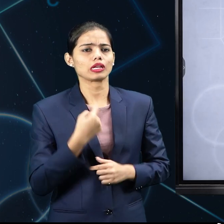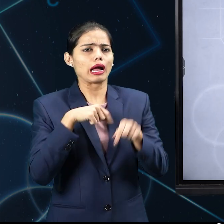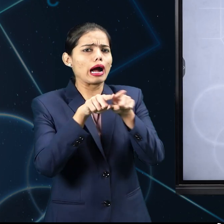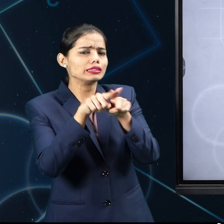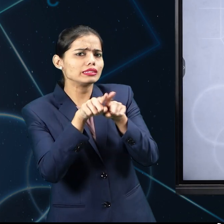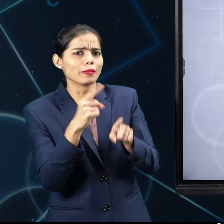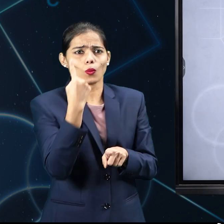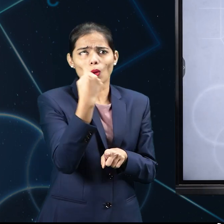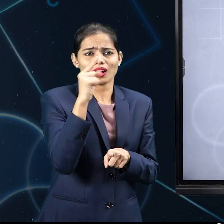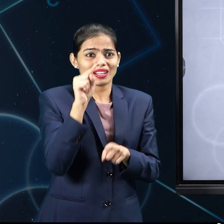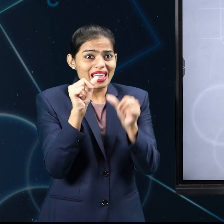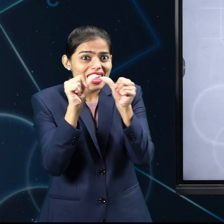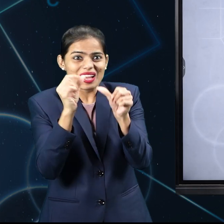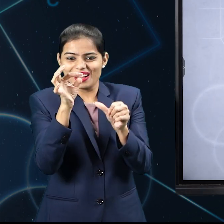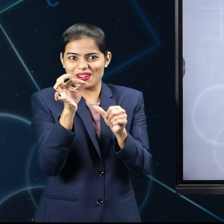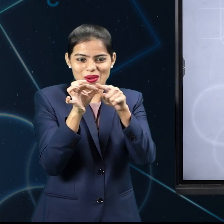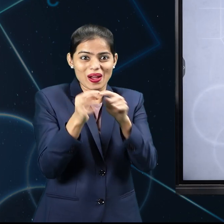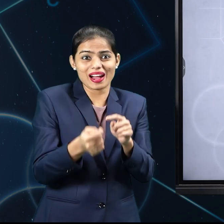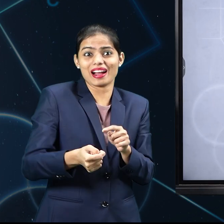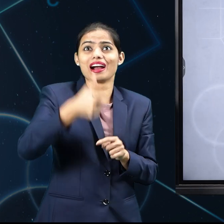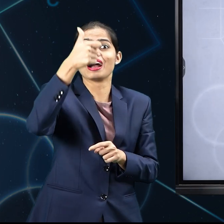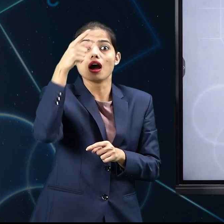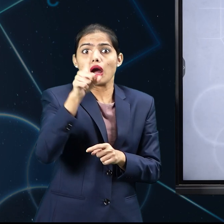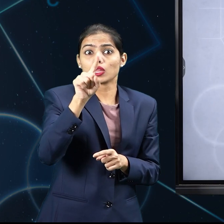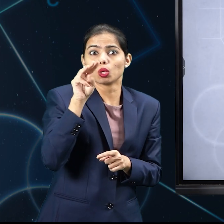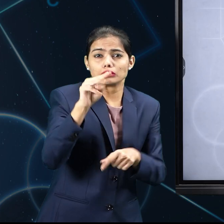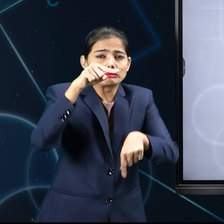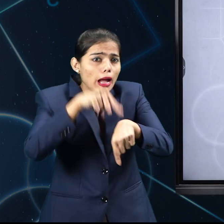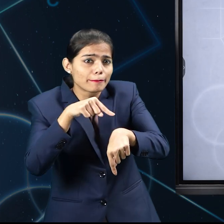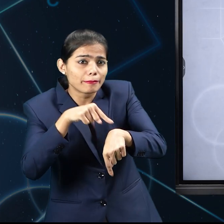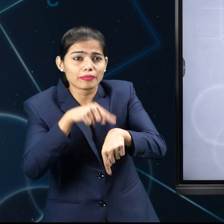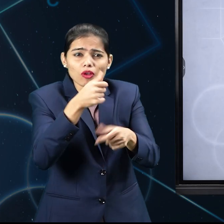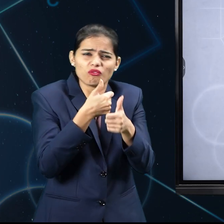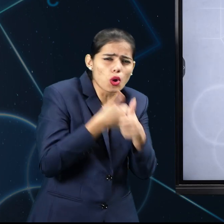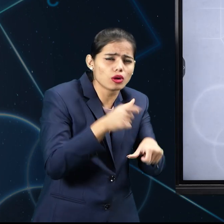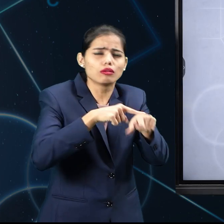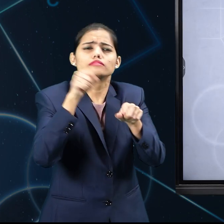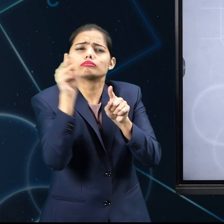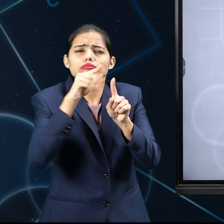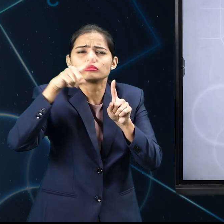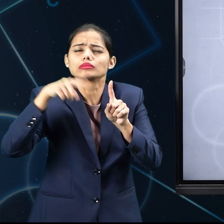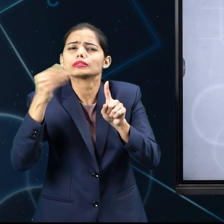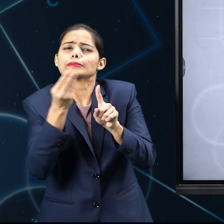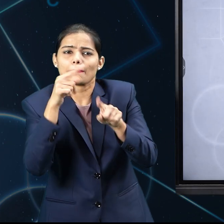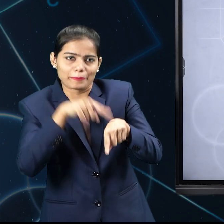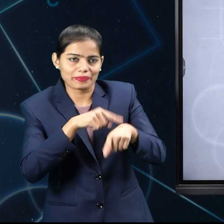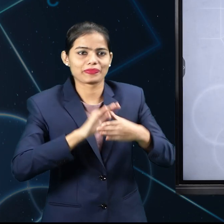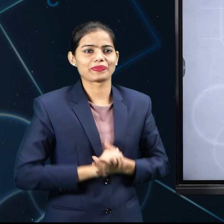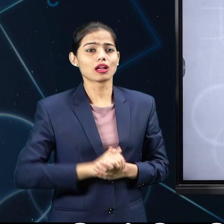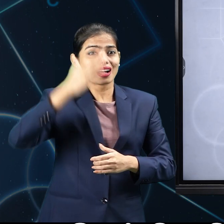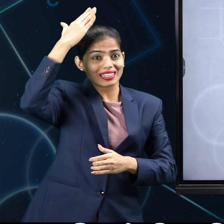संभाव्यतेशी संबंधित उदाहरणे पाहूया. उदाहरण पहिला. एका नाण्याला 1000 वेळा उचलल्यावर